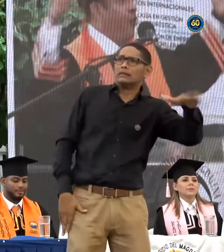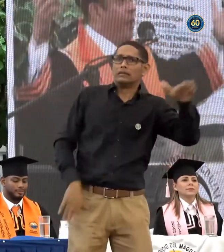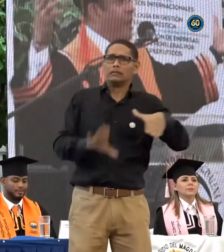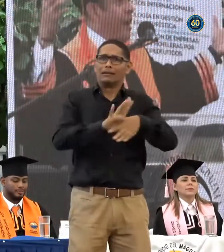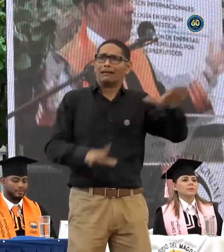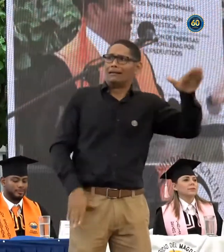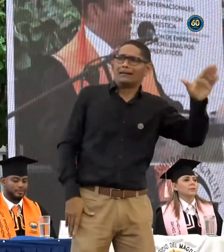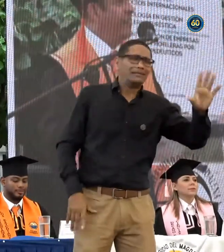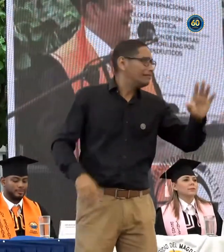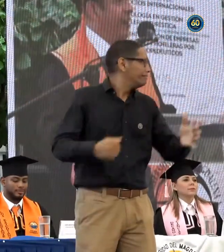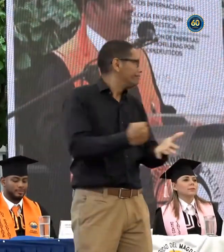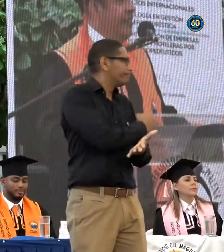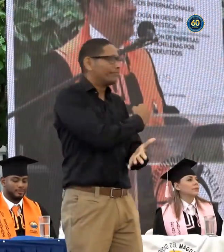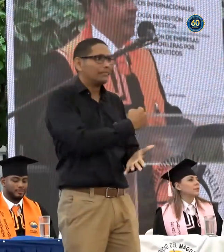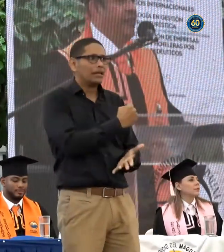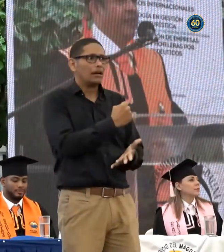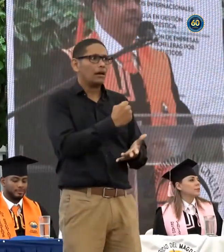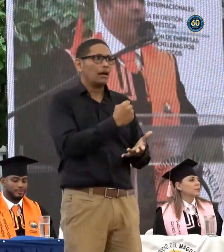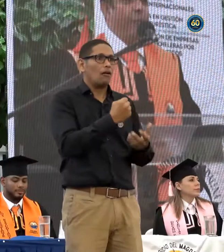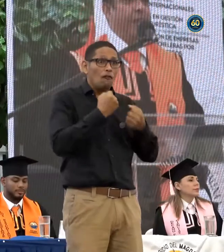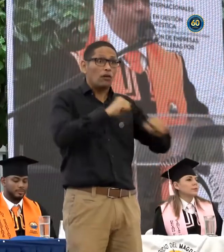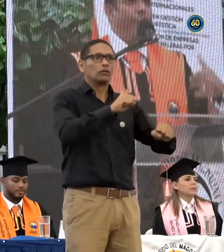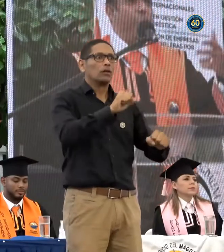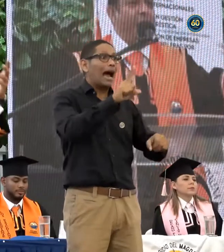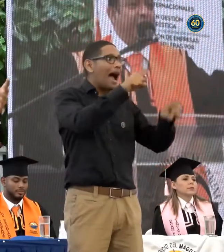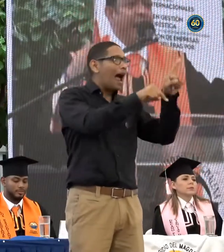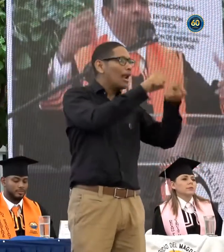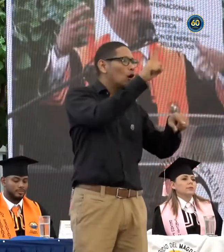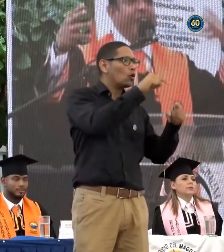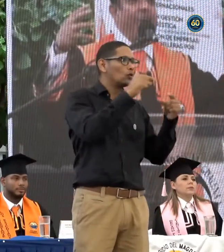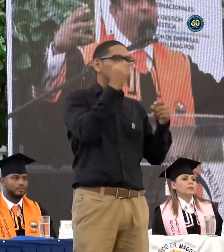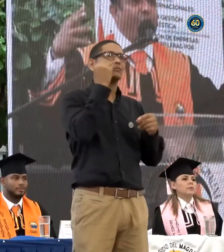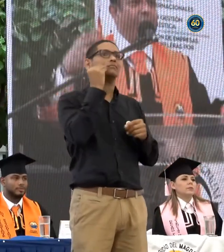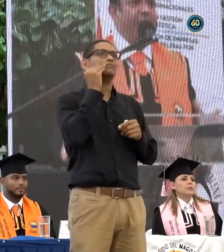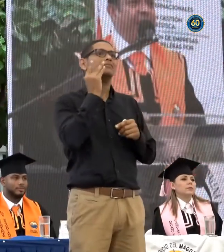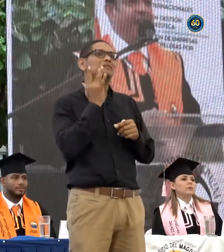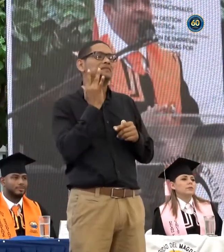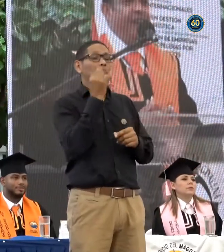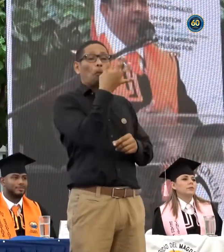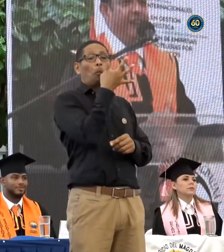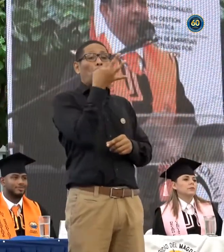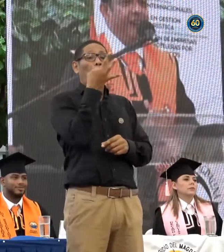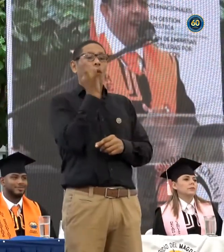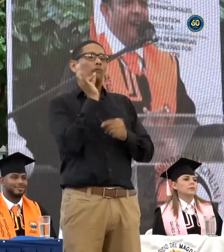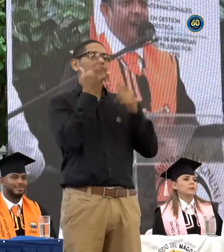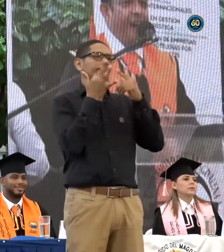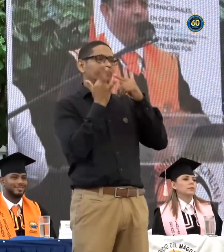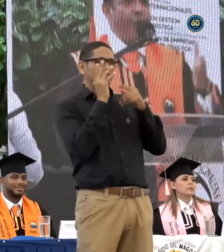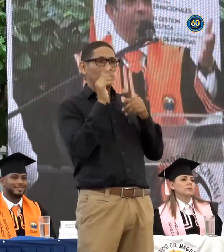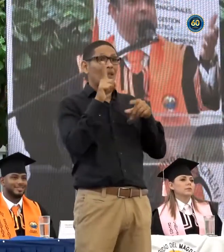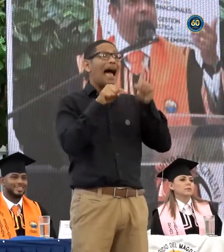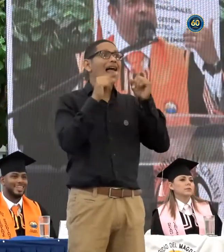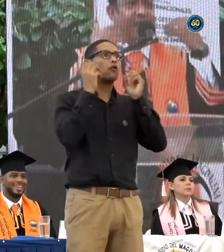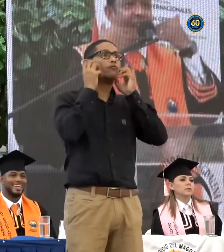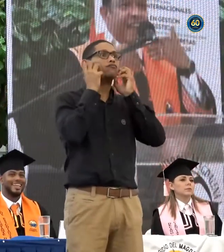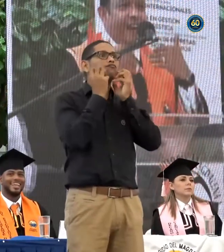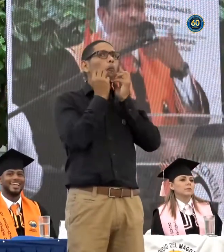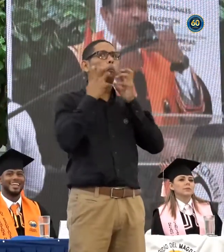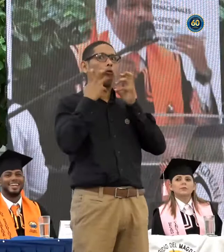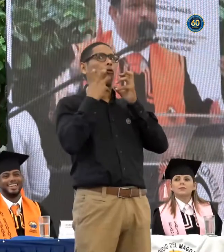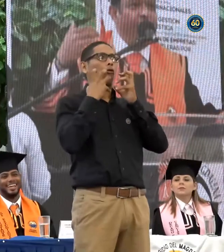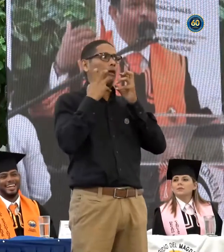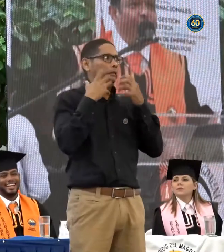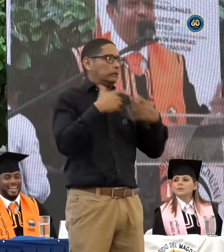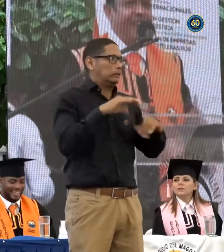llegar pero aquí están Y seguramente algunos maquillajes no están como debían algunas barbas se dañaron un poco el